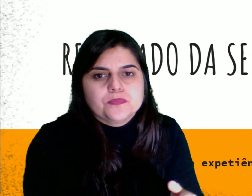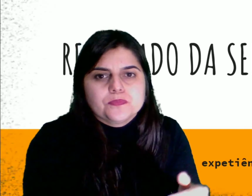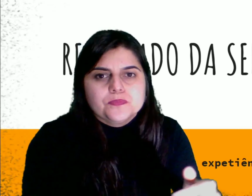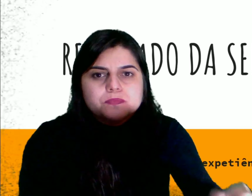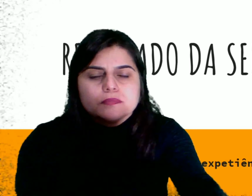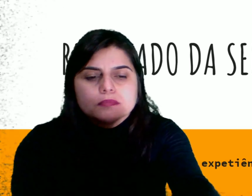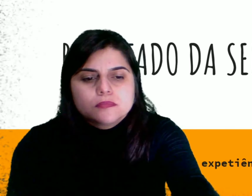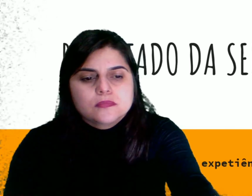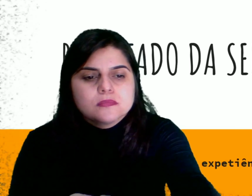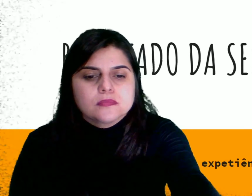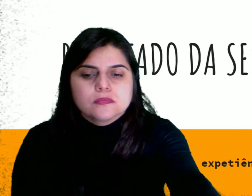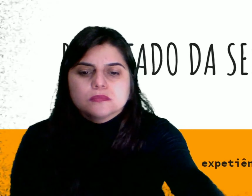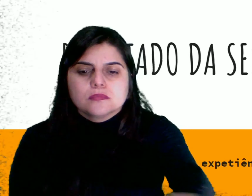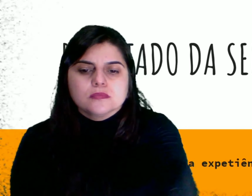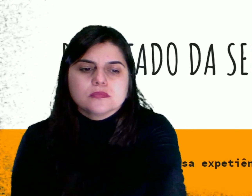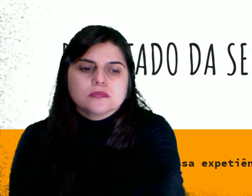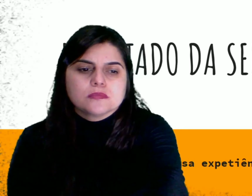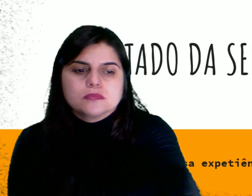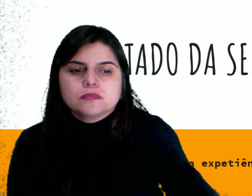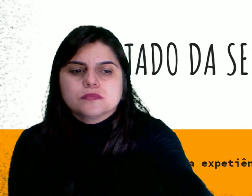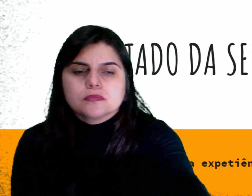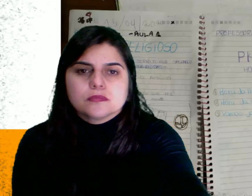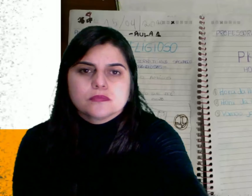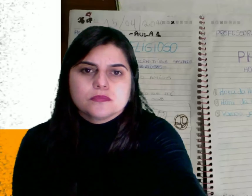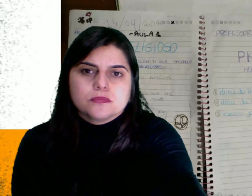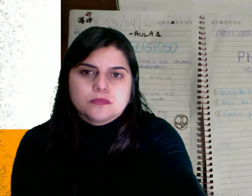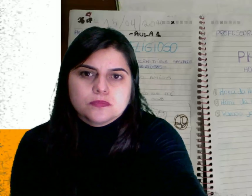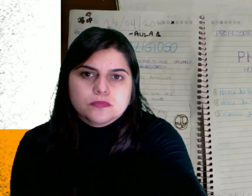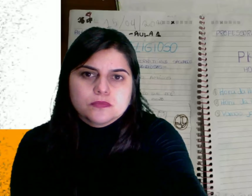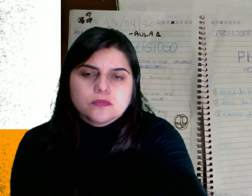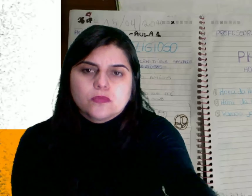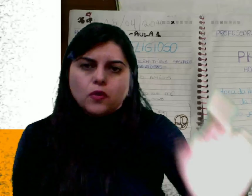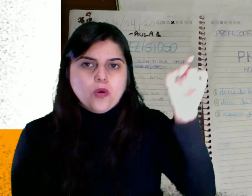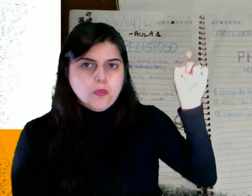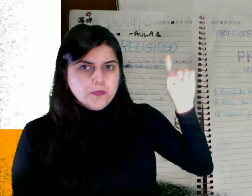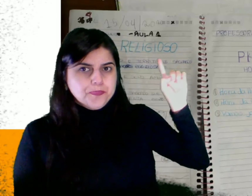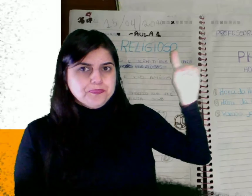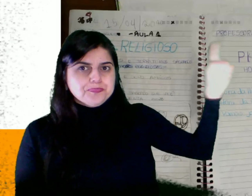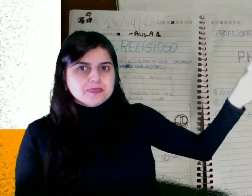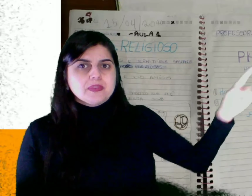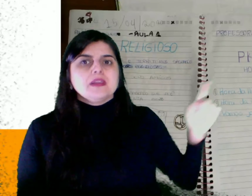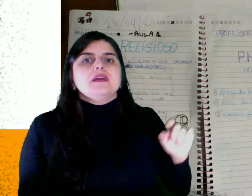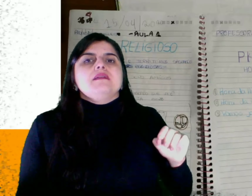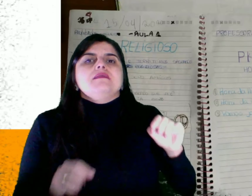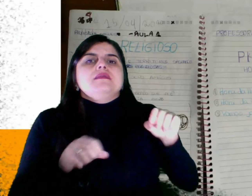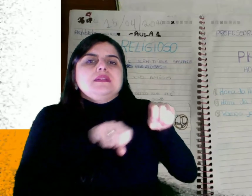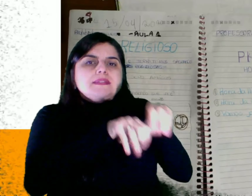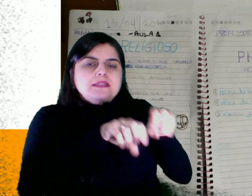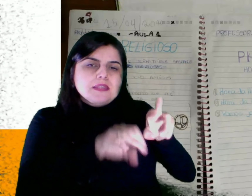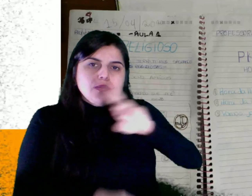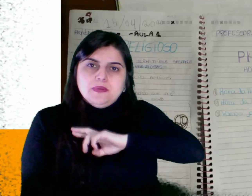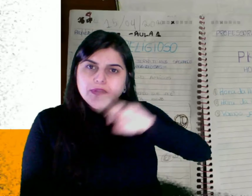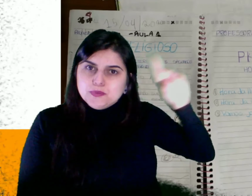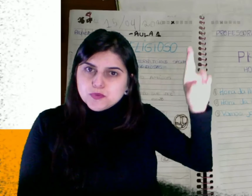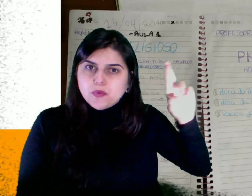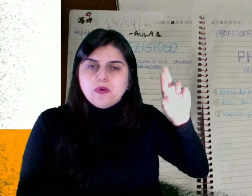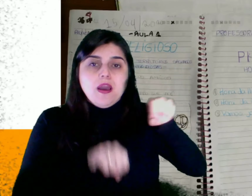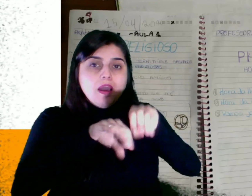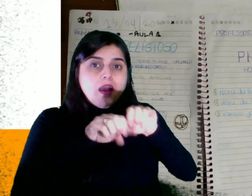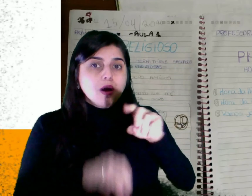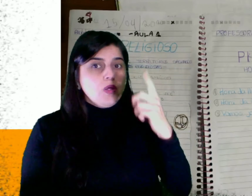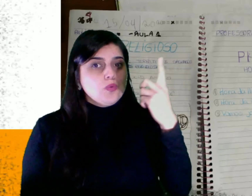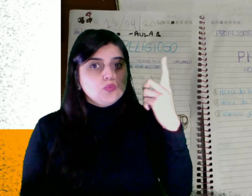passou. Tá ok? Ver o que vocês acham e compartilhar aí como foi a de vocês também. Então,